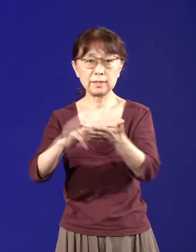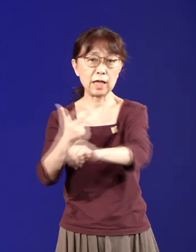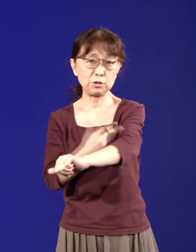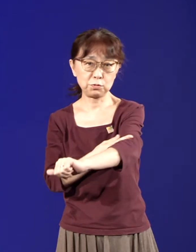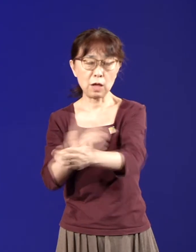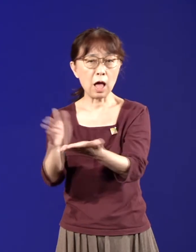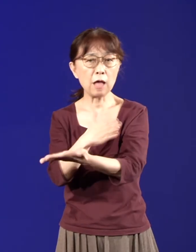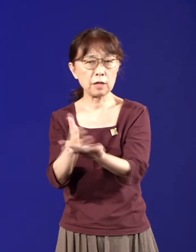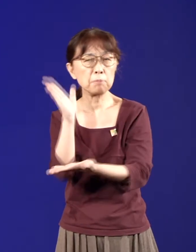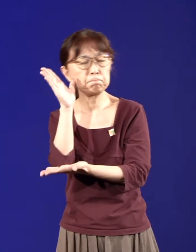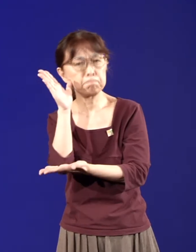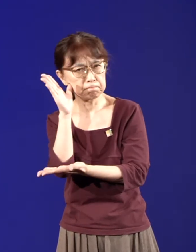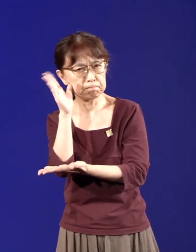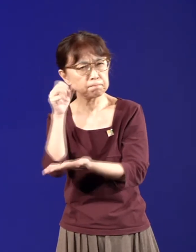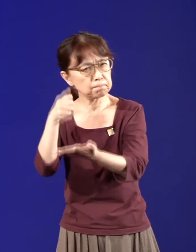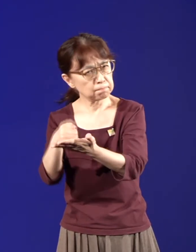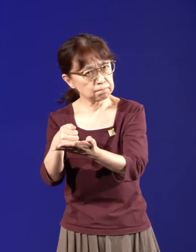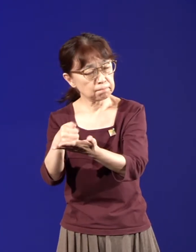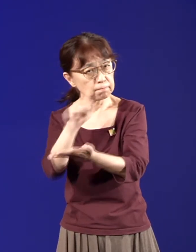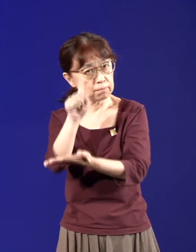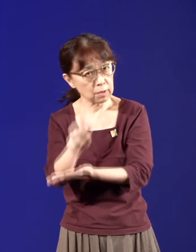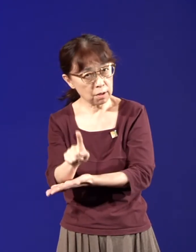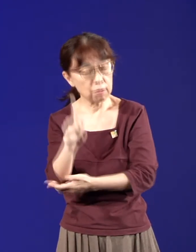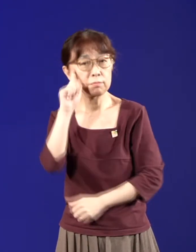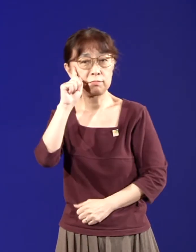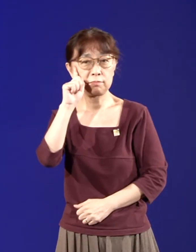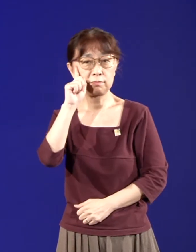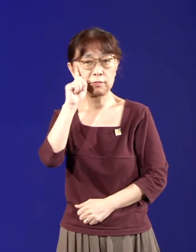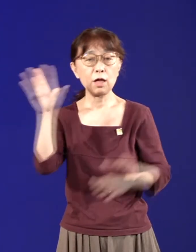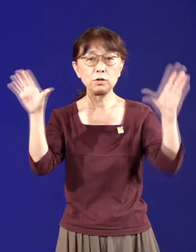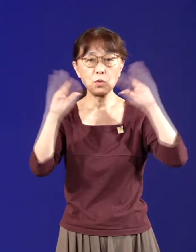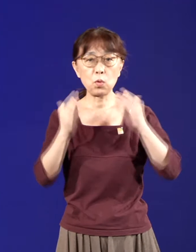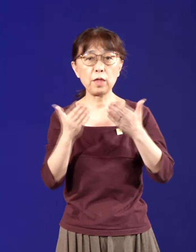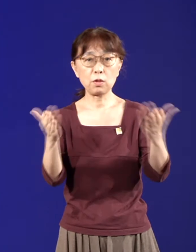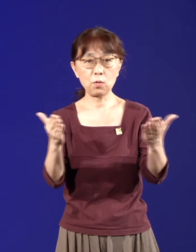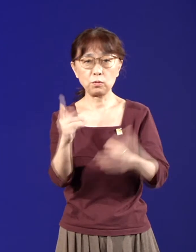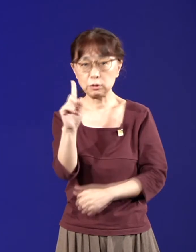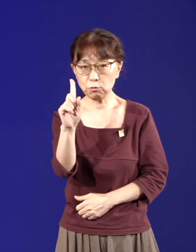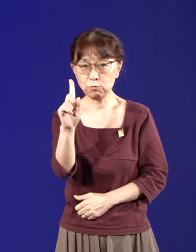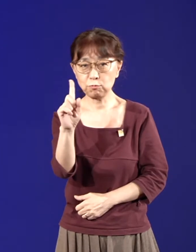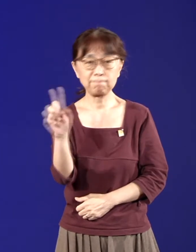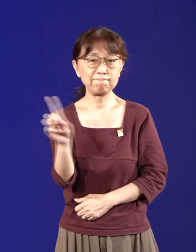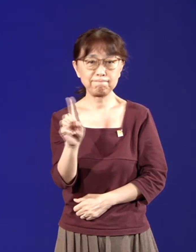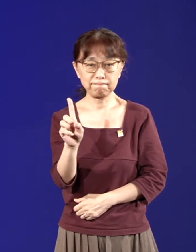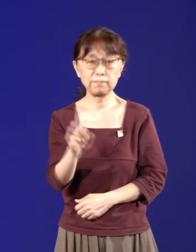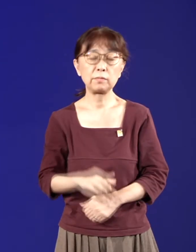響するということになろうかというふうに思います。その情報提供の一つといたしまして、